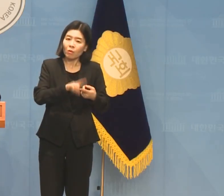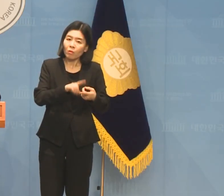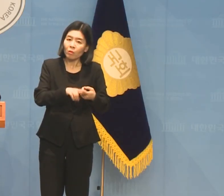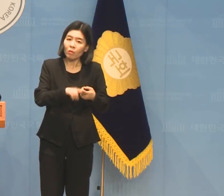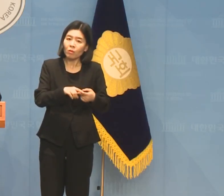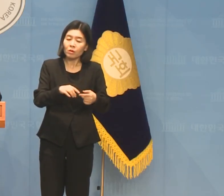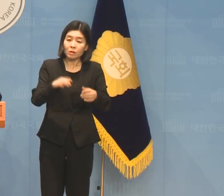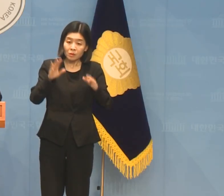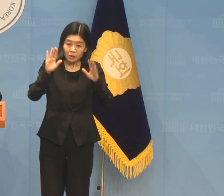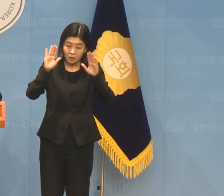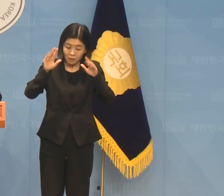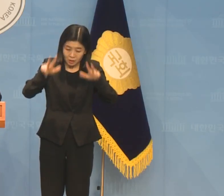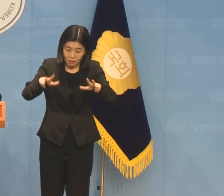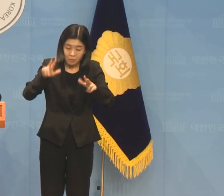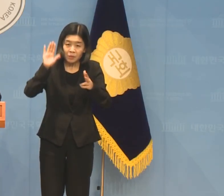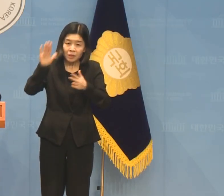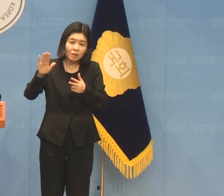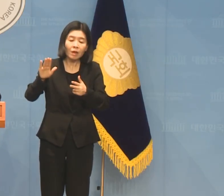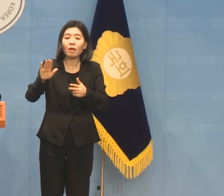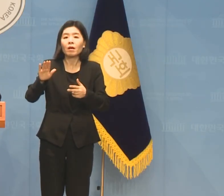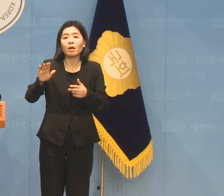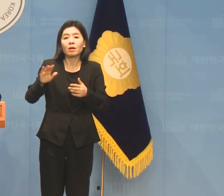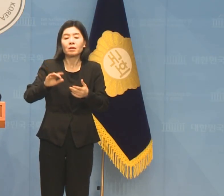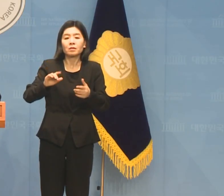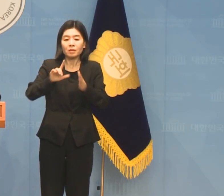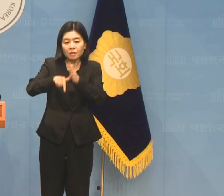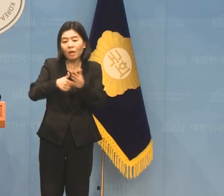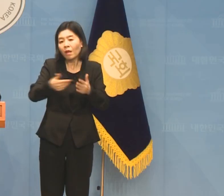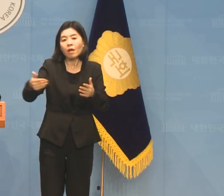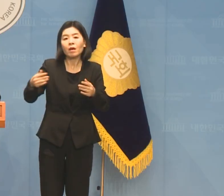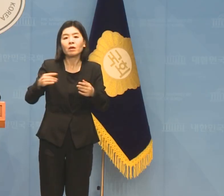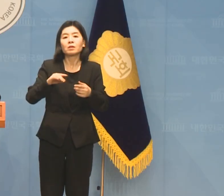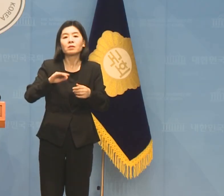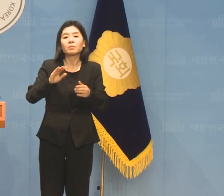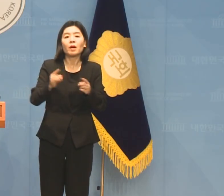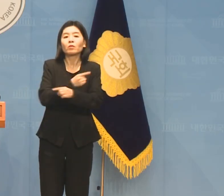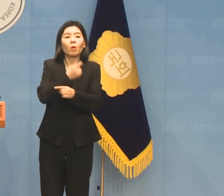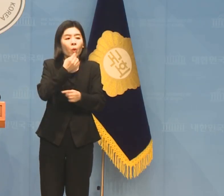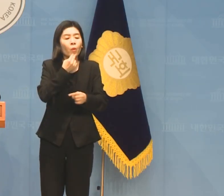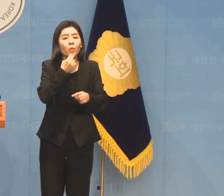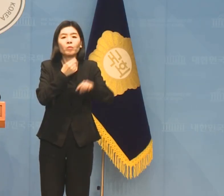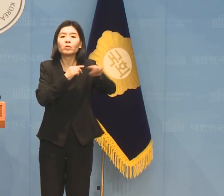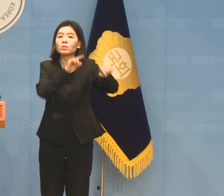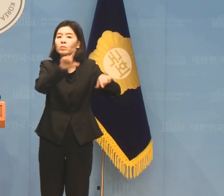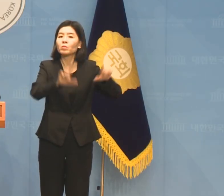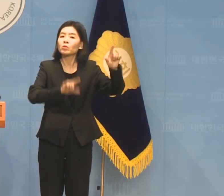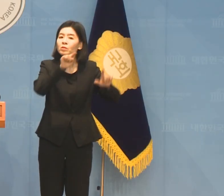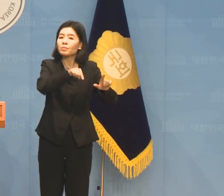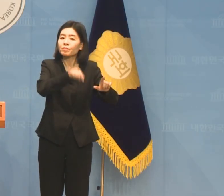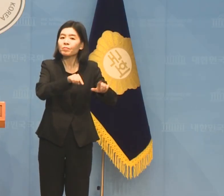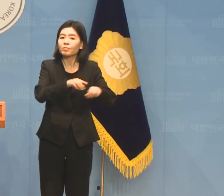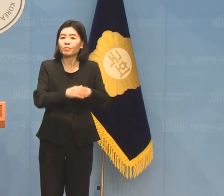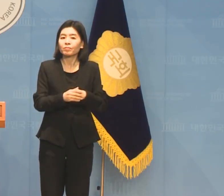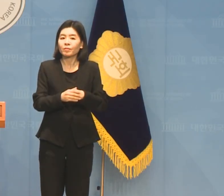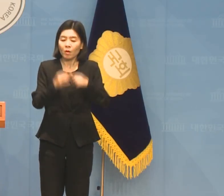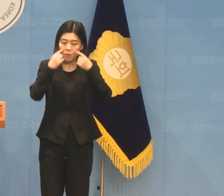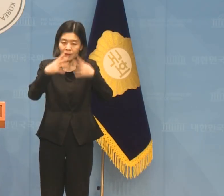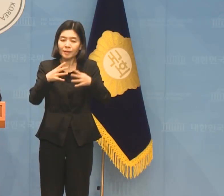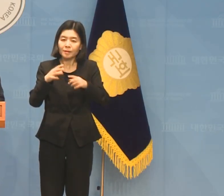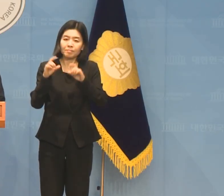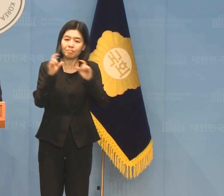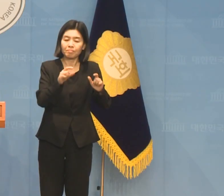김문수. 이제 미래 세대는 그 구시대적 정치에 가장 강력한 철퇴를 내릴 것입니다. 이상입니다.